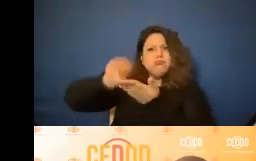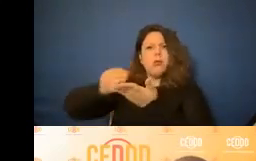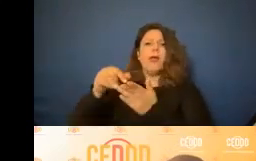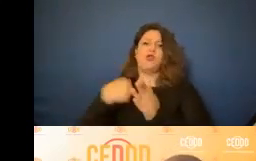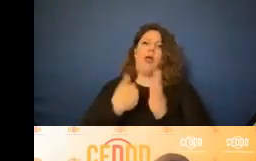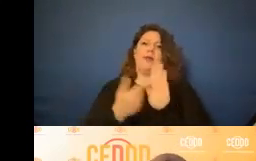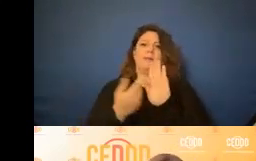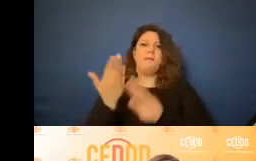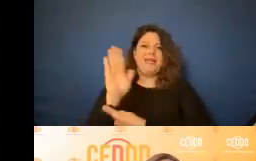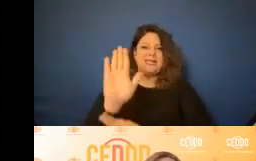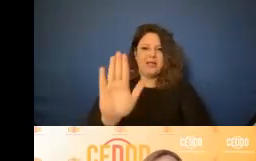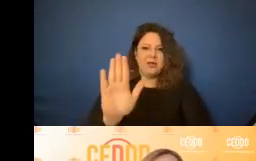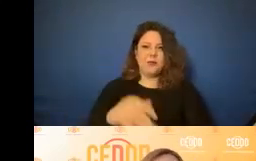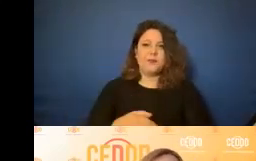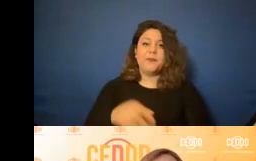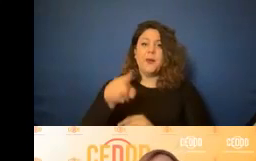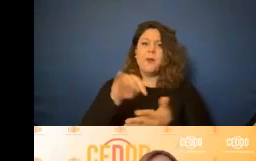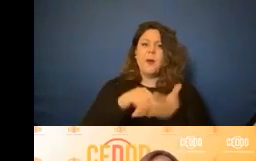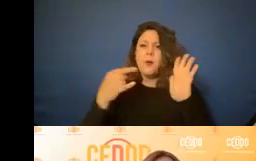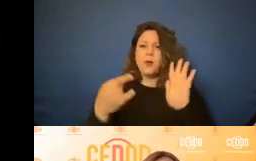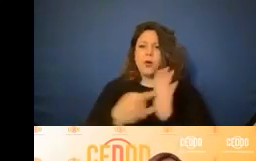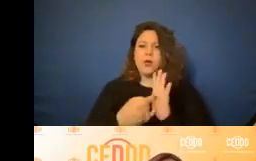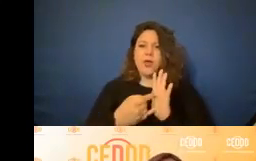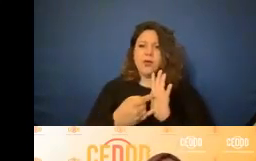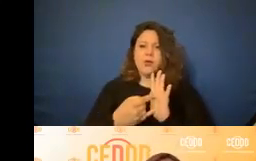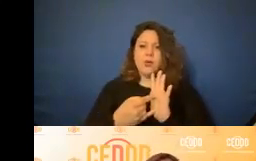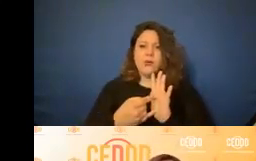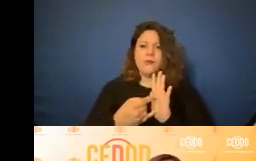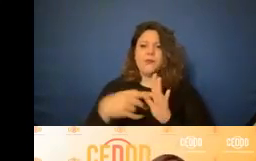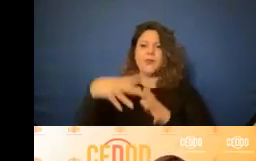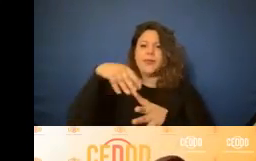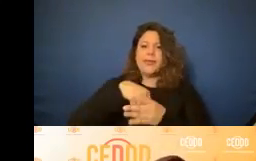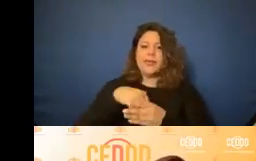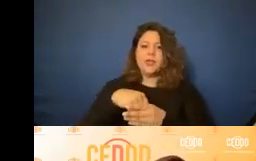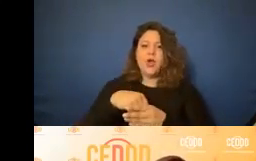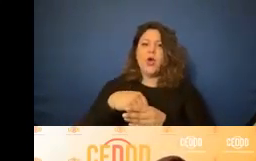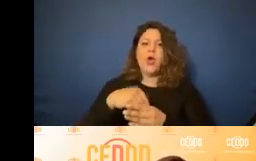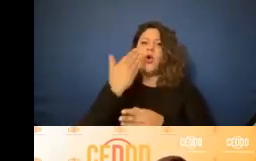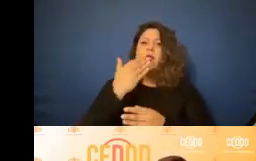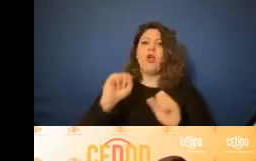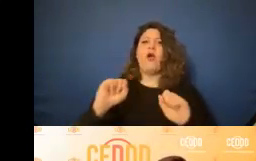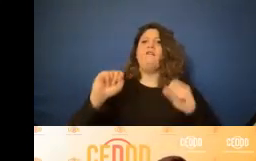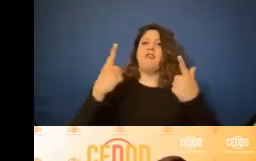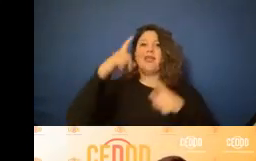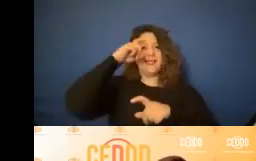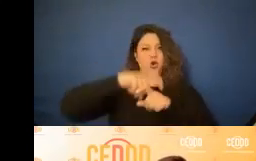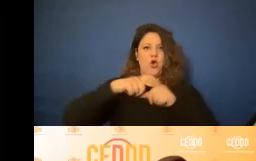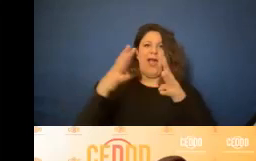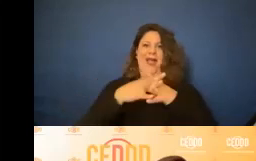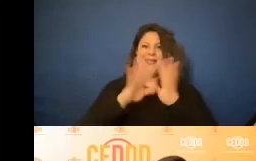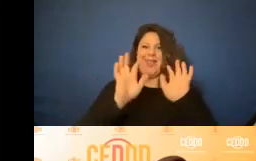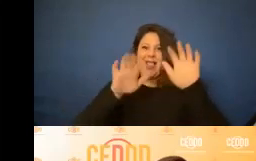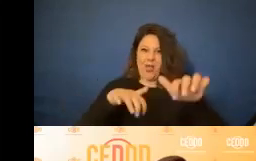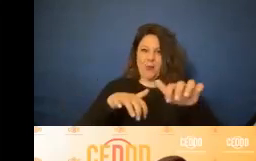este caso, de un proyecto que desarrollamos en el Colegio Oficial de Psicología de Castilla y León, en la parte de acoso escolar,